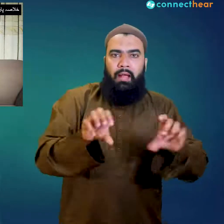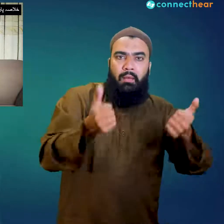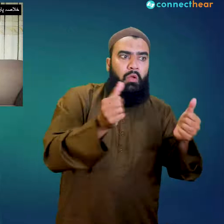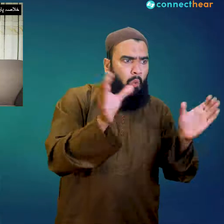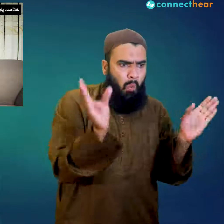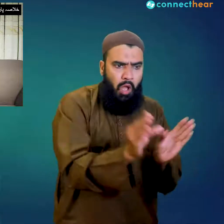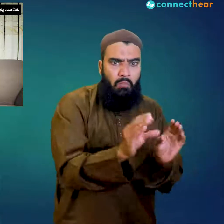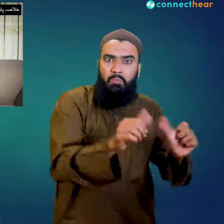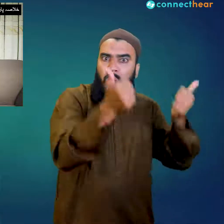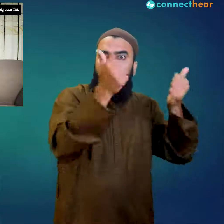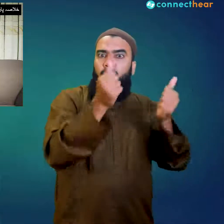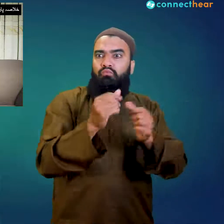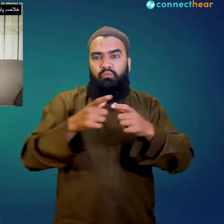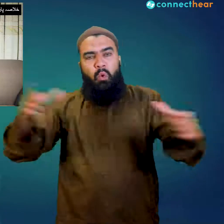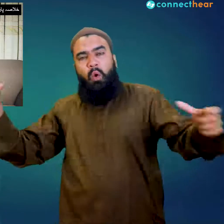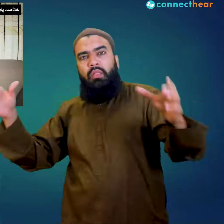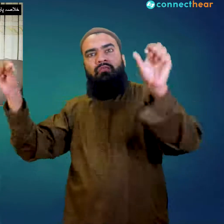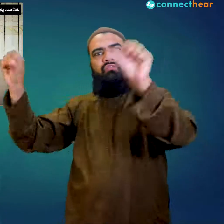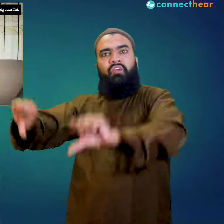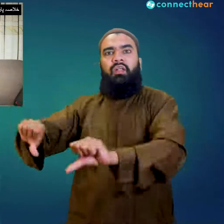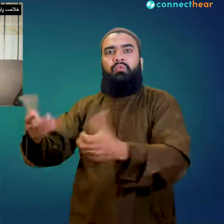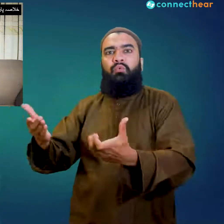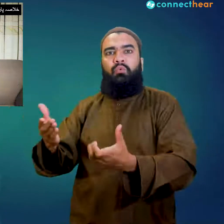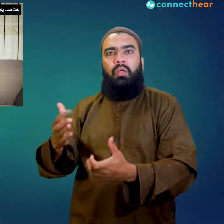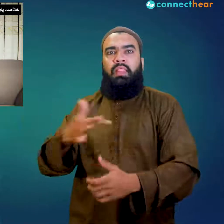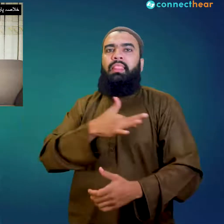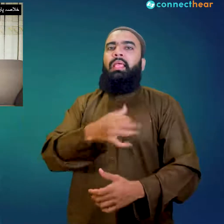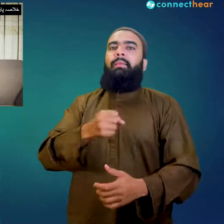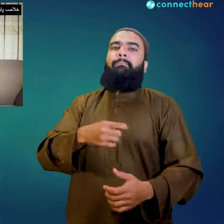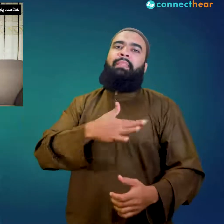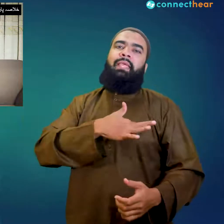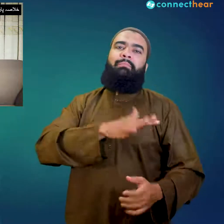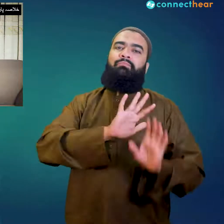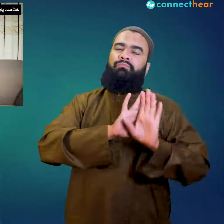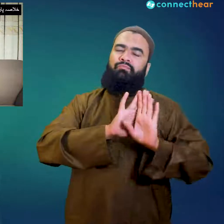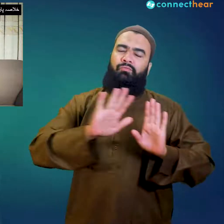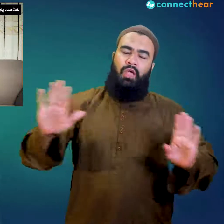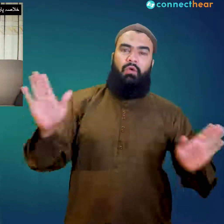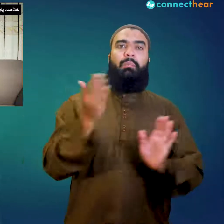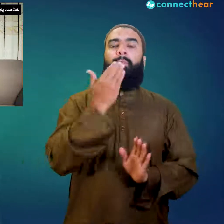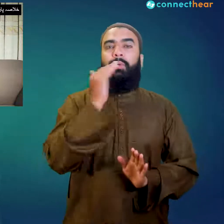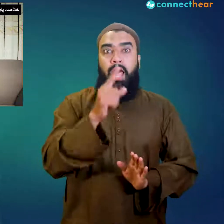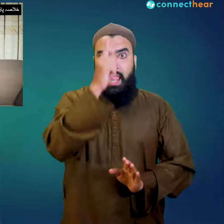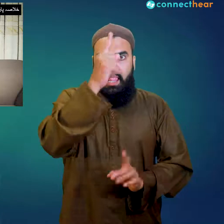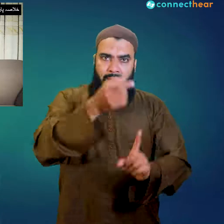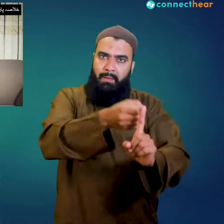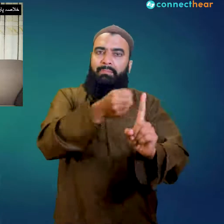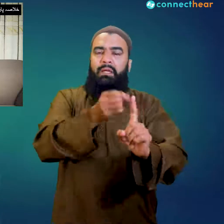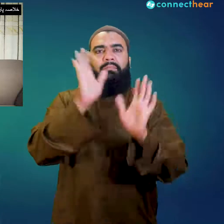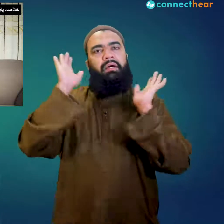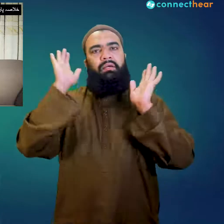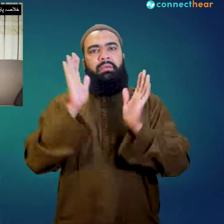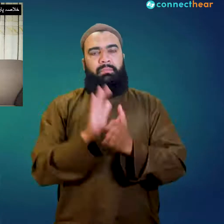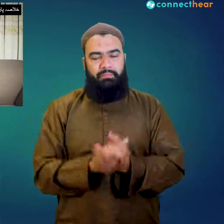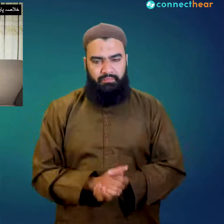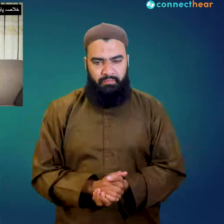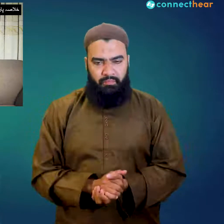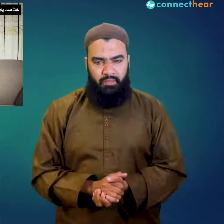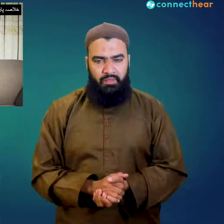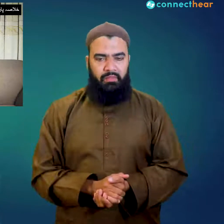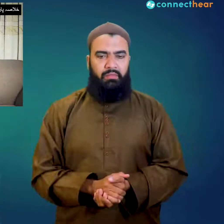اللہ کی مدد و نصرت تمہارے ساتھ ہوگی، اور یہ تقویٰ کی عادت تمہیں اللہ کا شکر گزار بندہ بنا دے گی۔